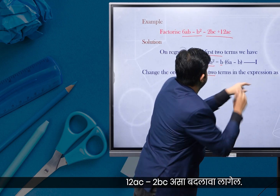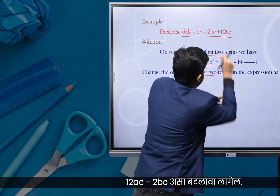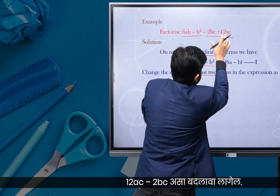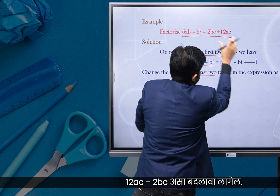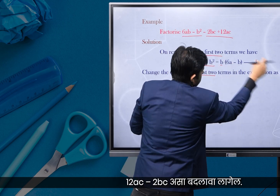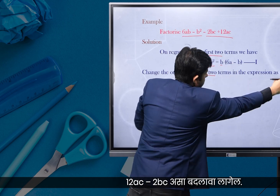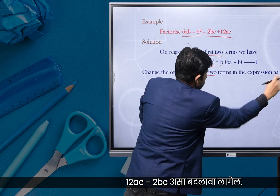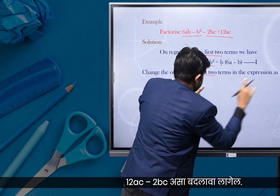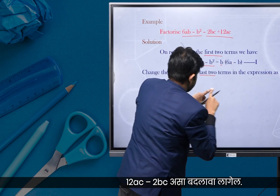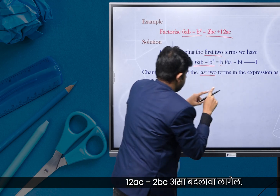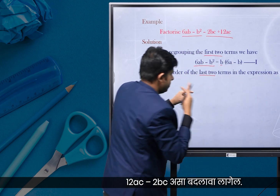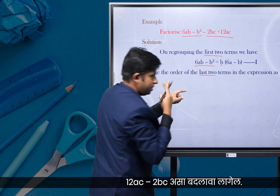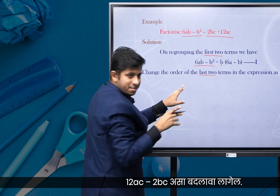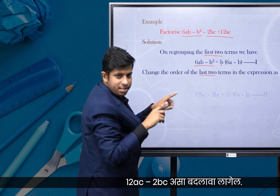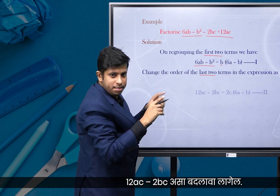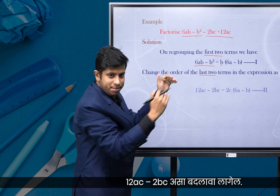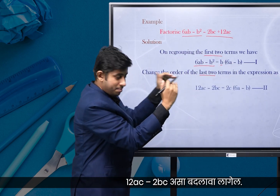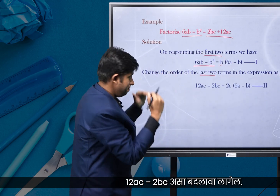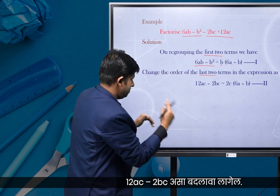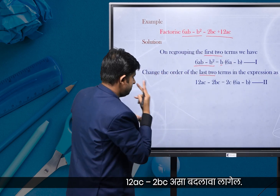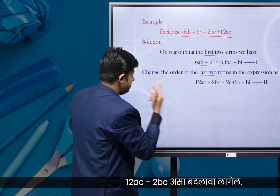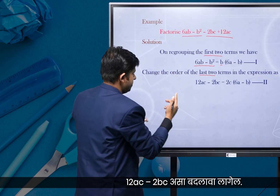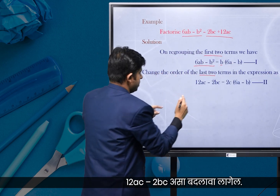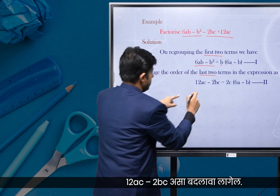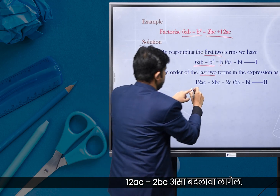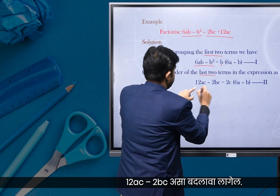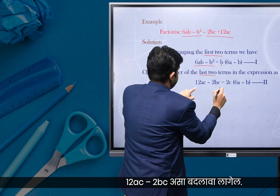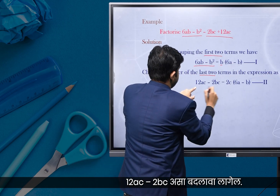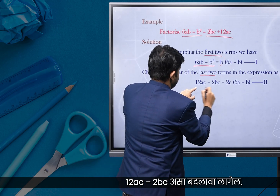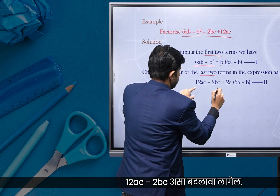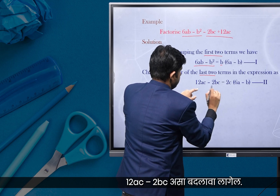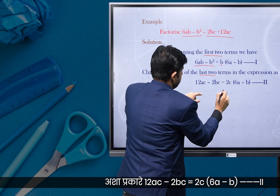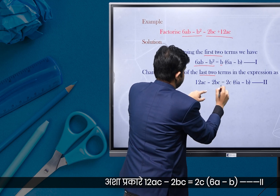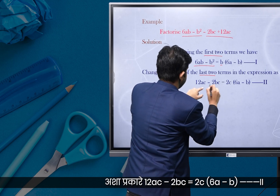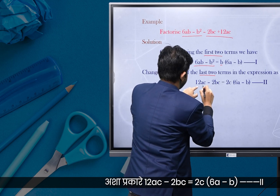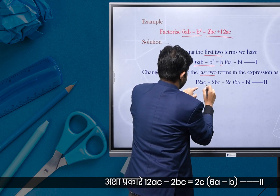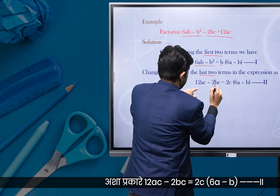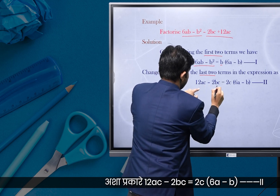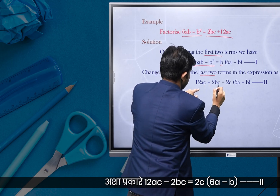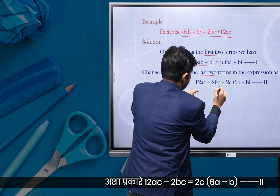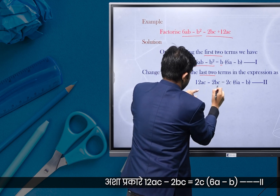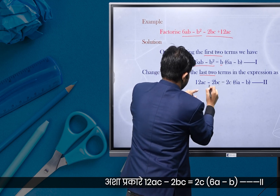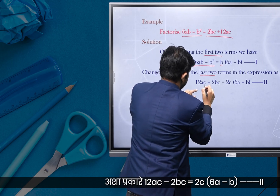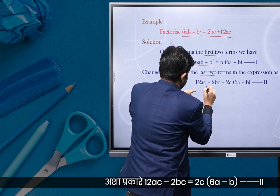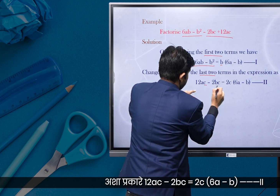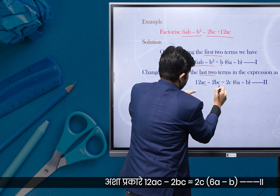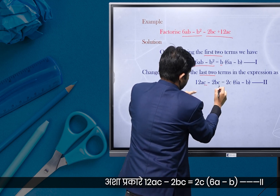12ac वजा 2bc असा बदलावा लागेल. अशा प्रकारे 12ac